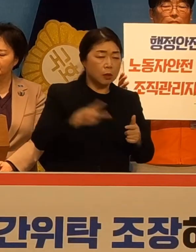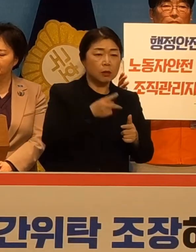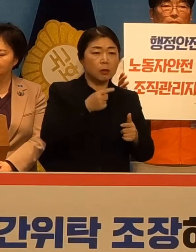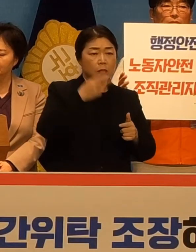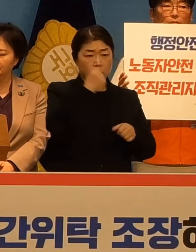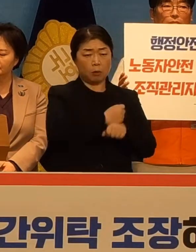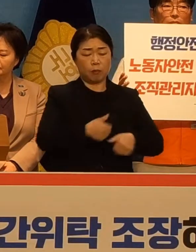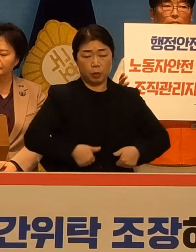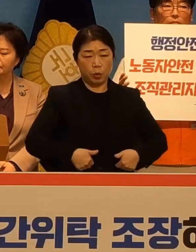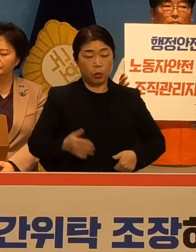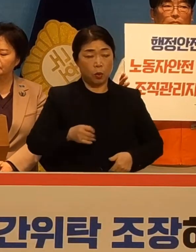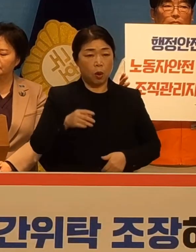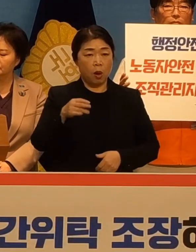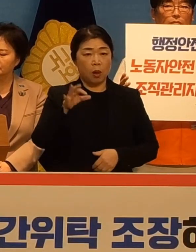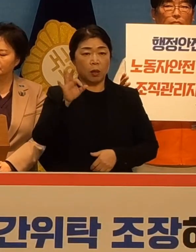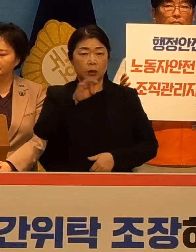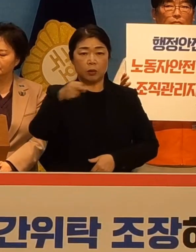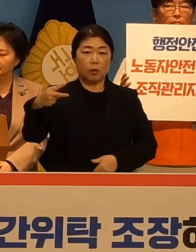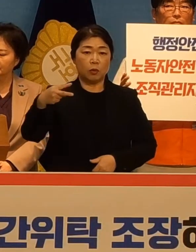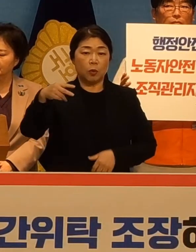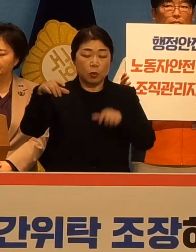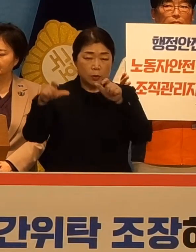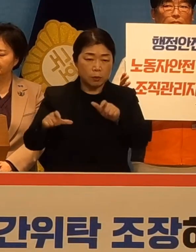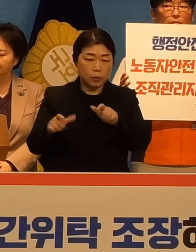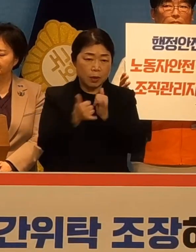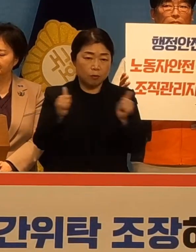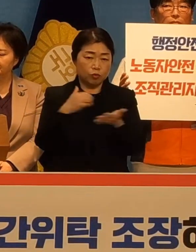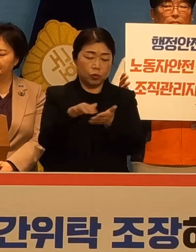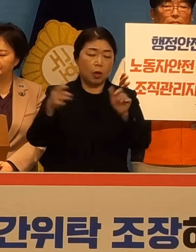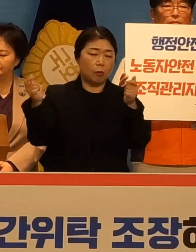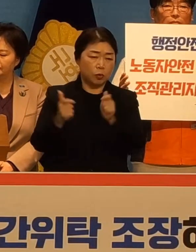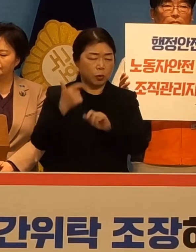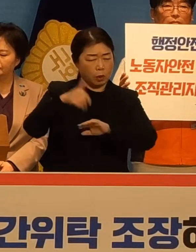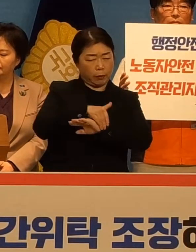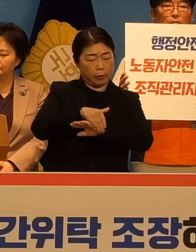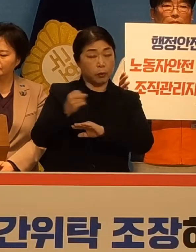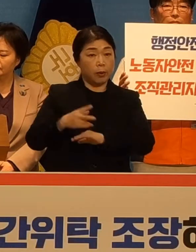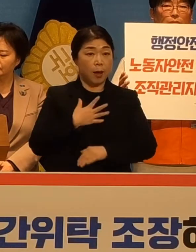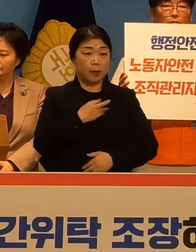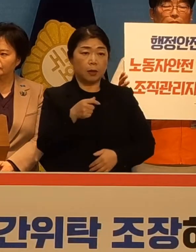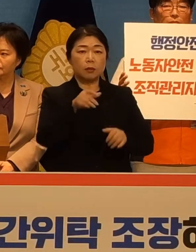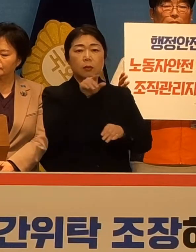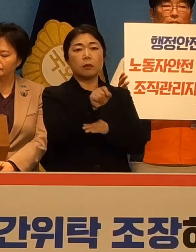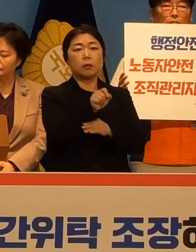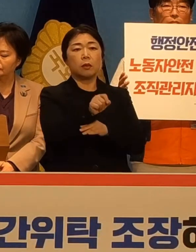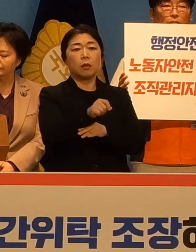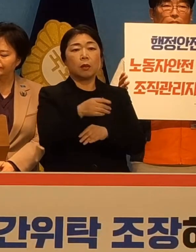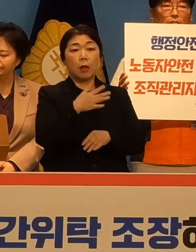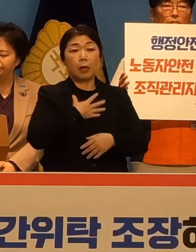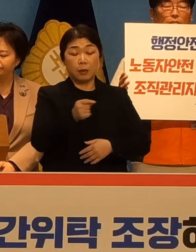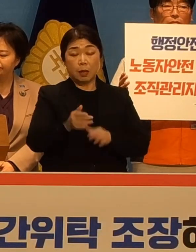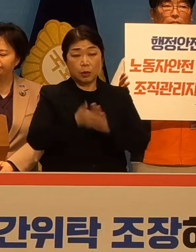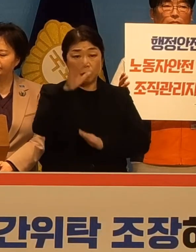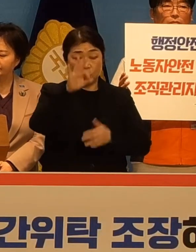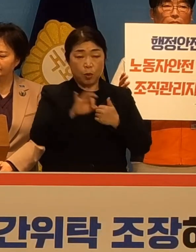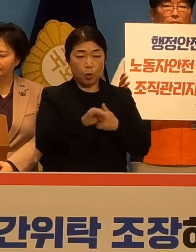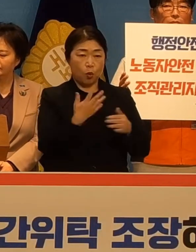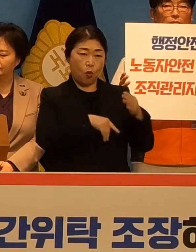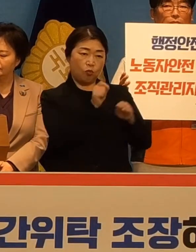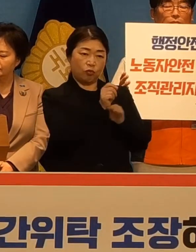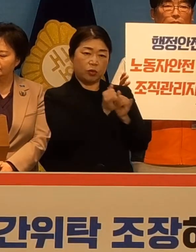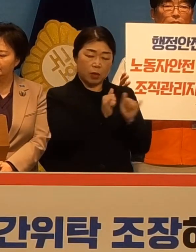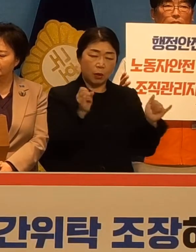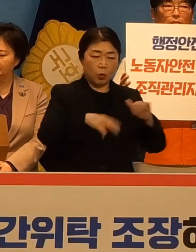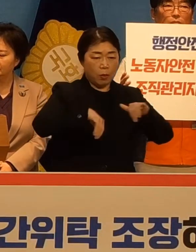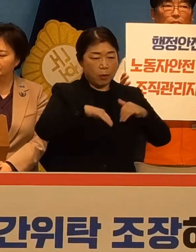대한 민간위탁 검토와 인력 감축 시행, 안산시는 공무직에 대한 인력 감축과 일부 가로미아에